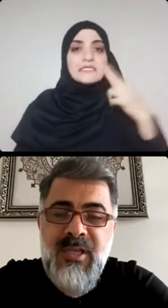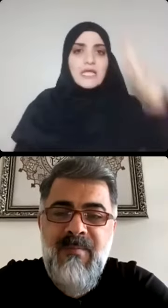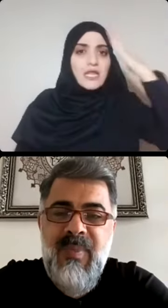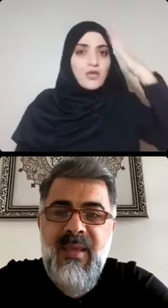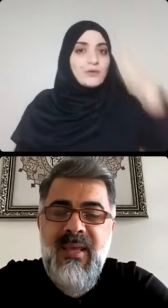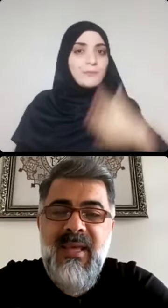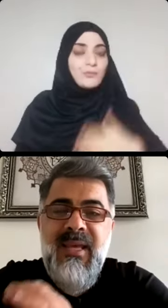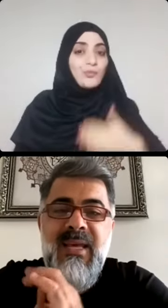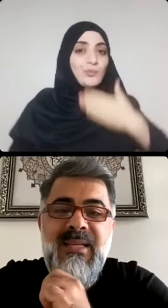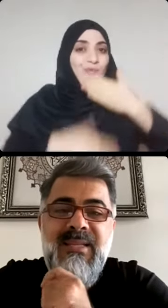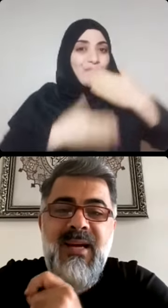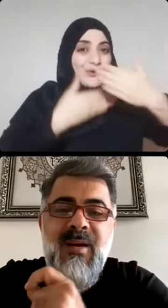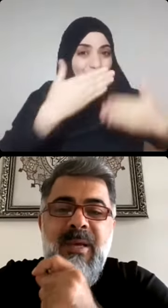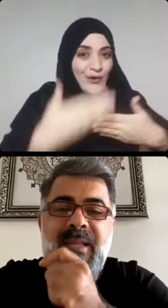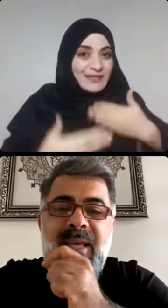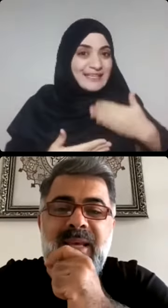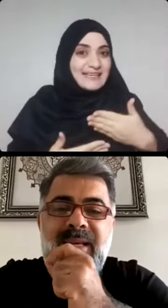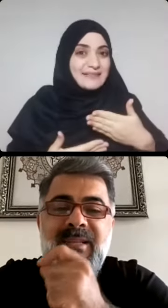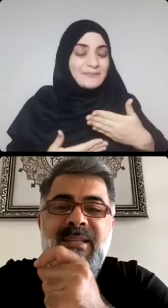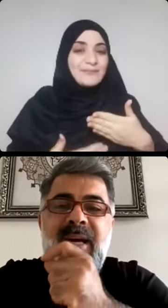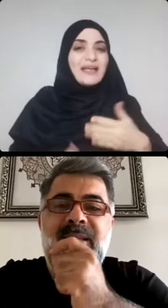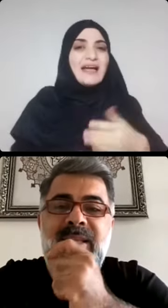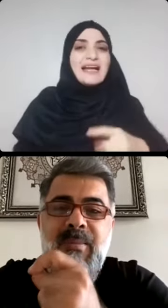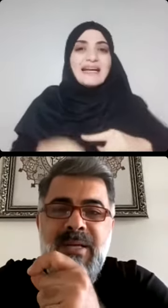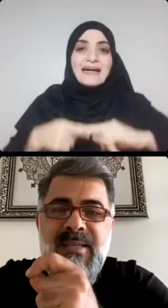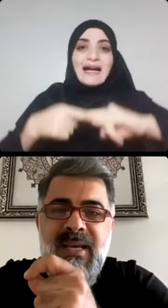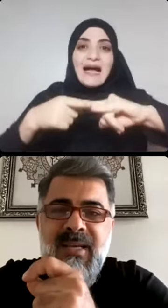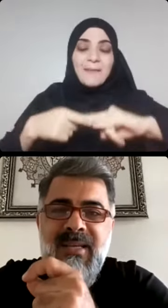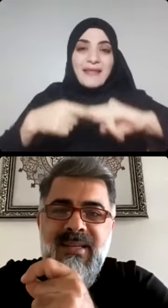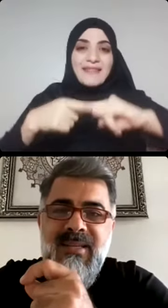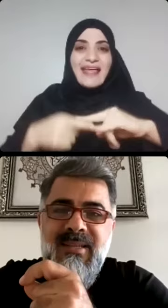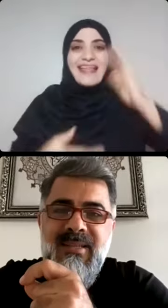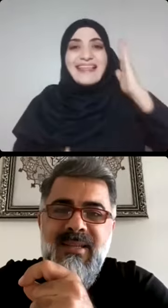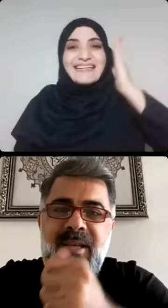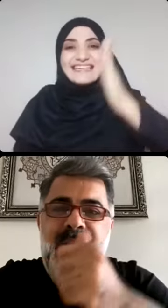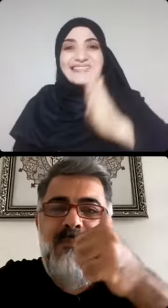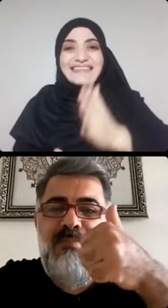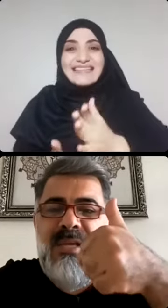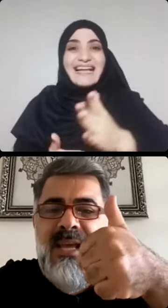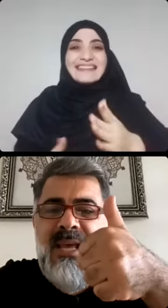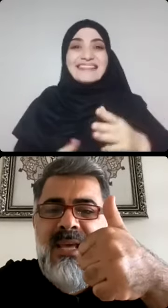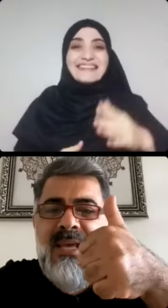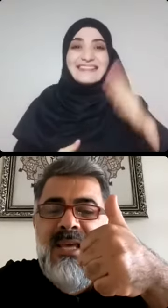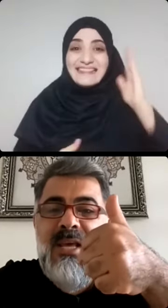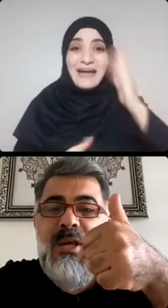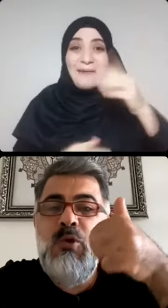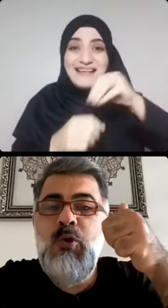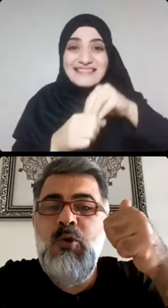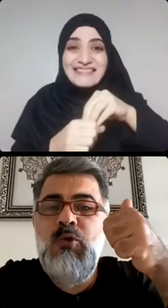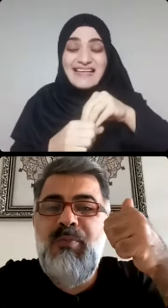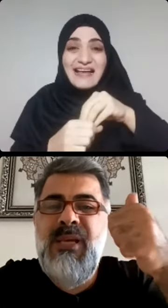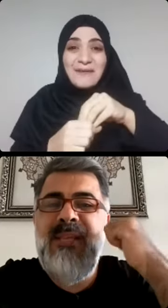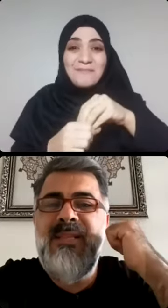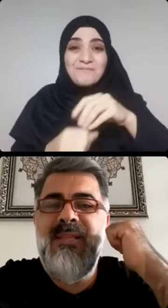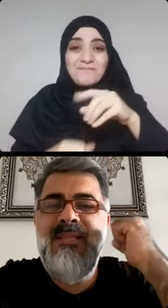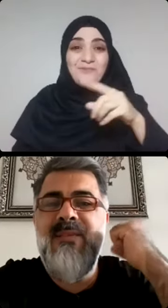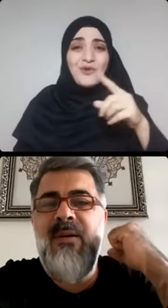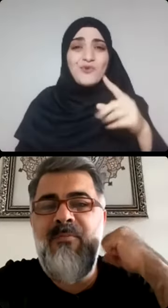ki, Kabe'de kılınan namaza bire